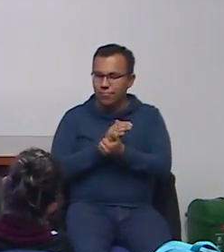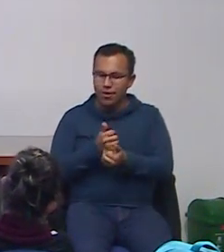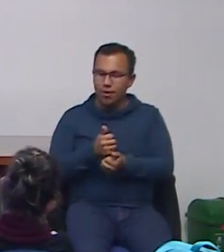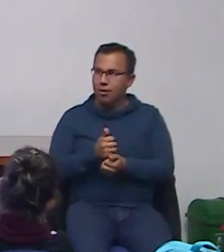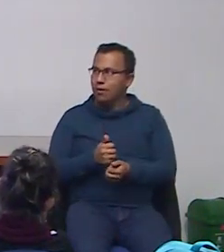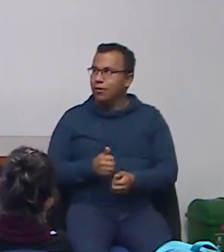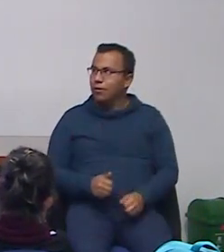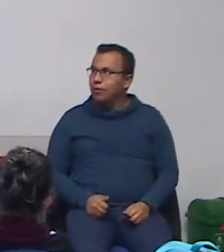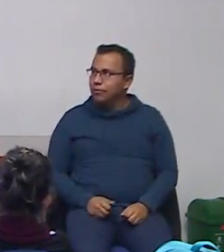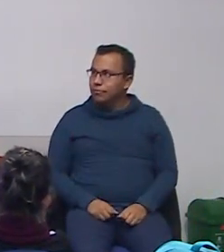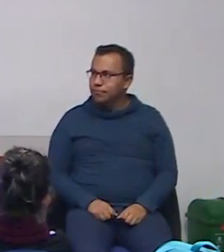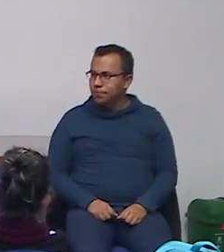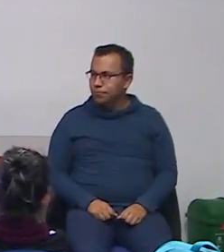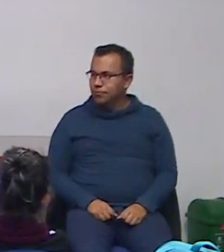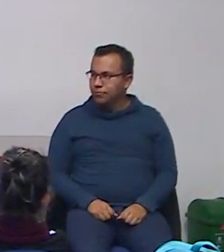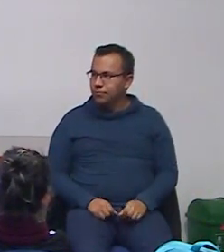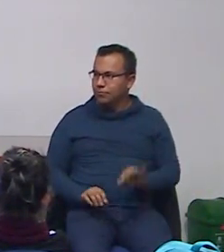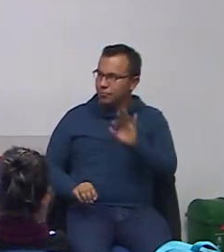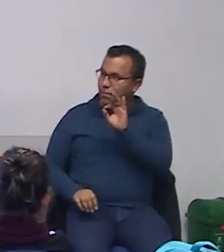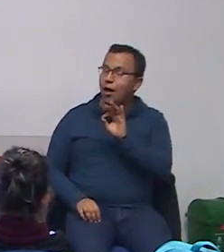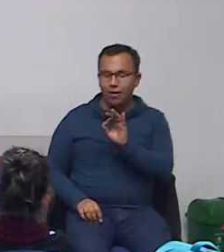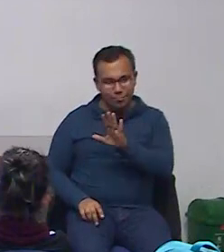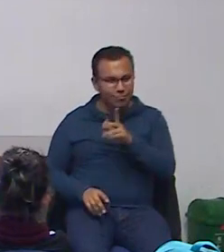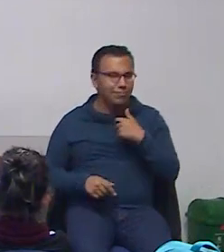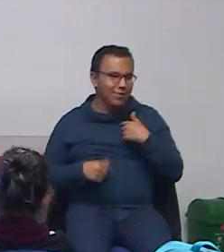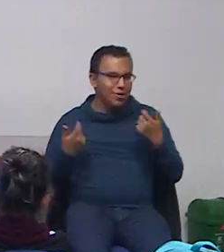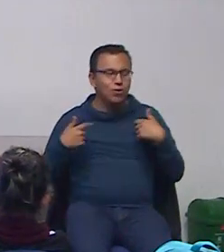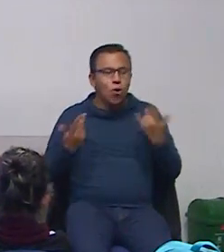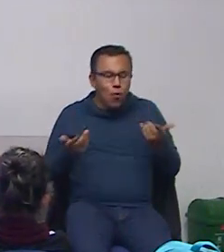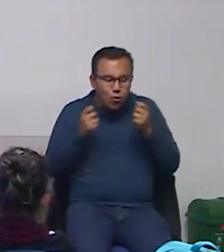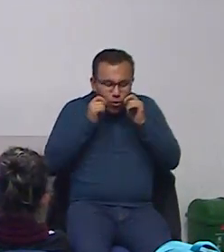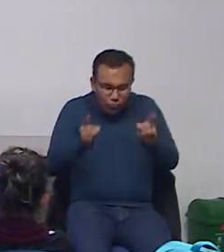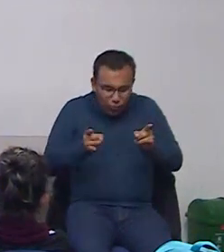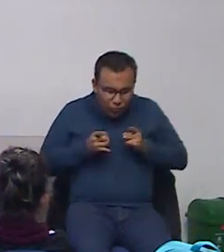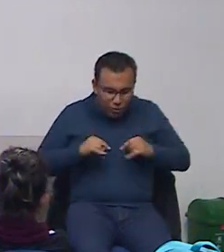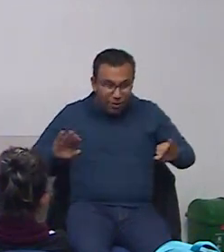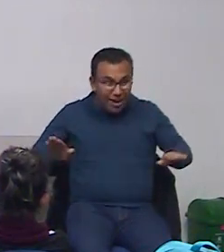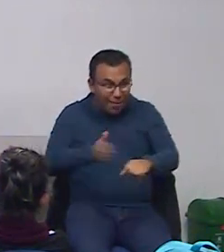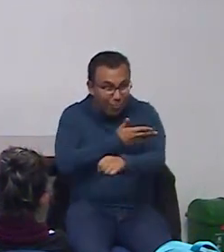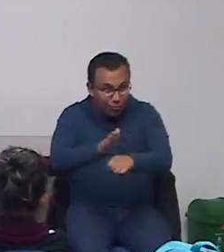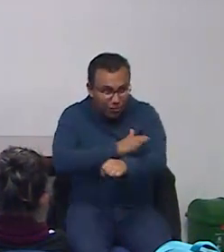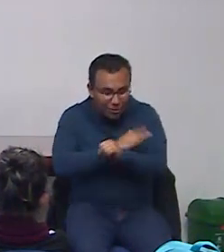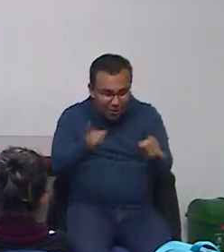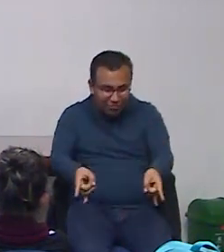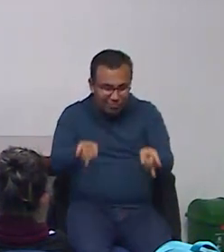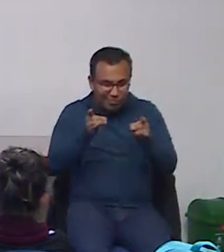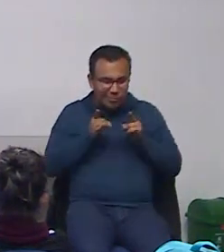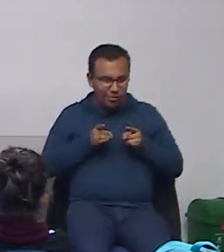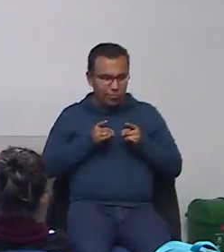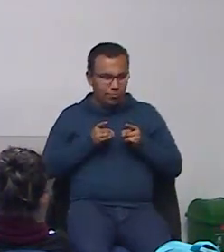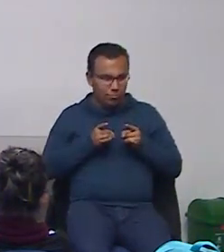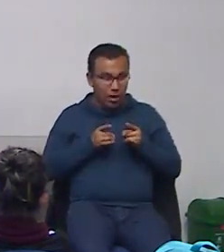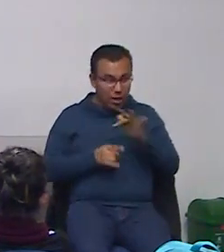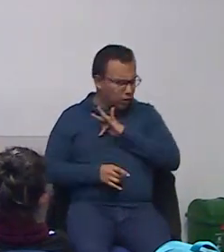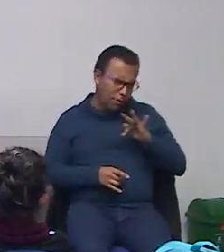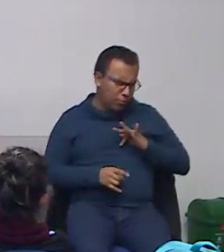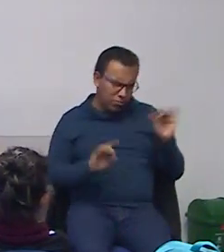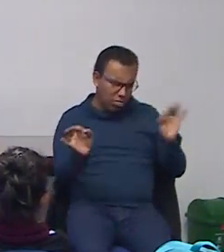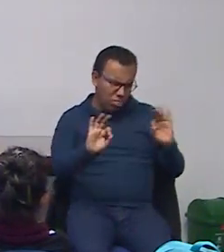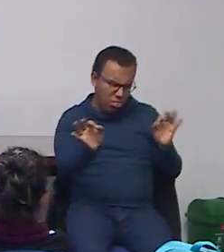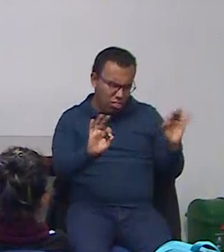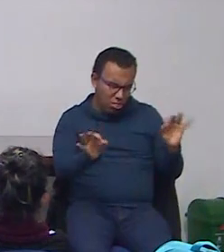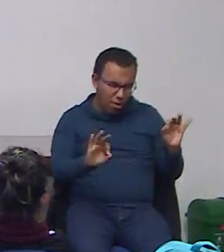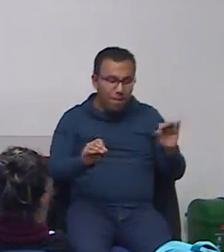Listen music With Your H Body Cómo escuchar música con todo mi cuerpo sí y ella empieza ella no es musicoterapeuta pero